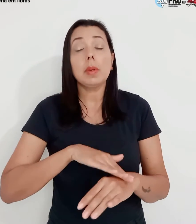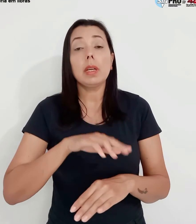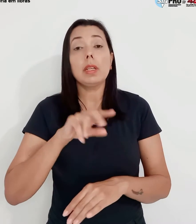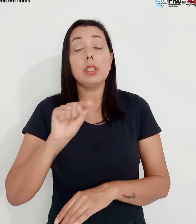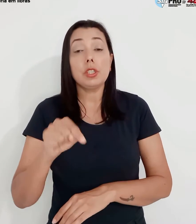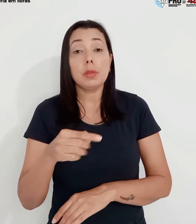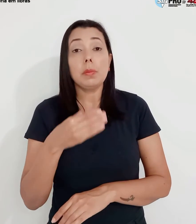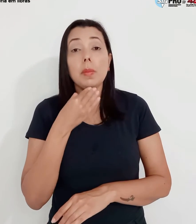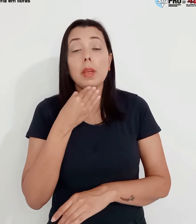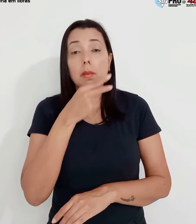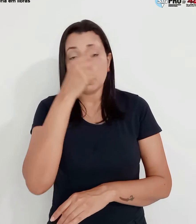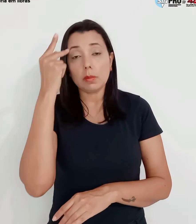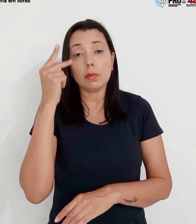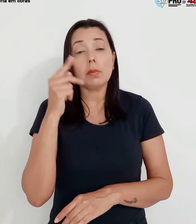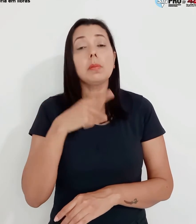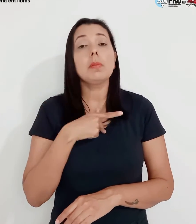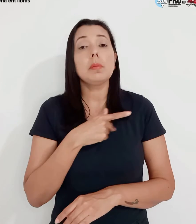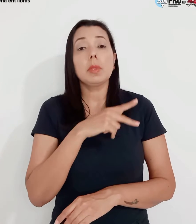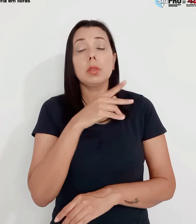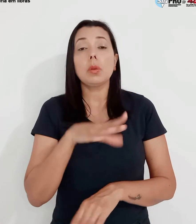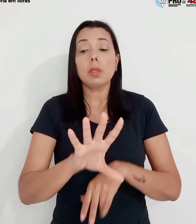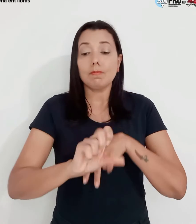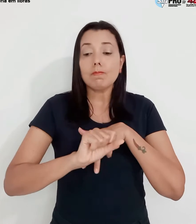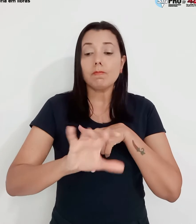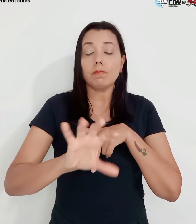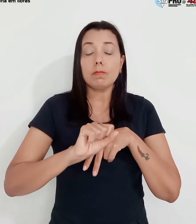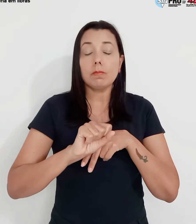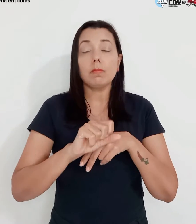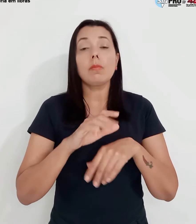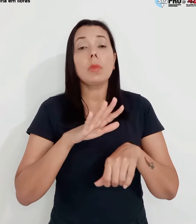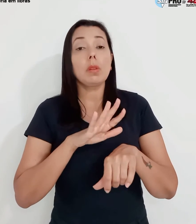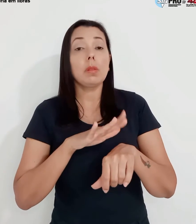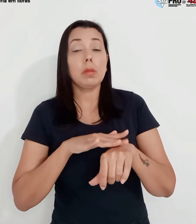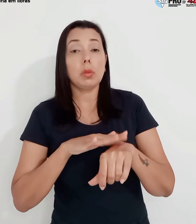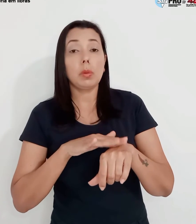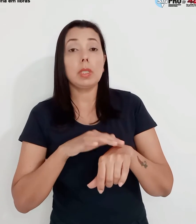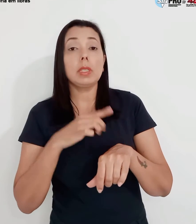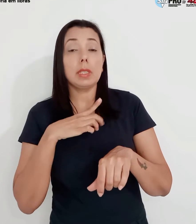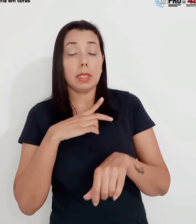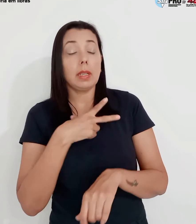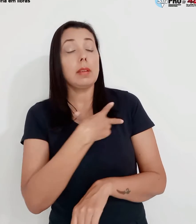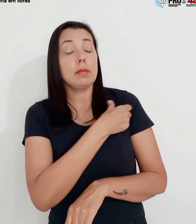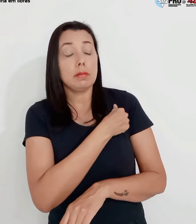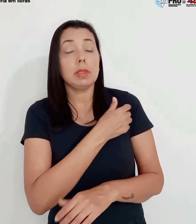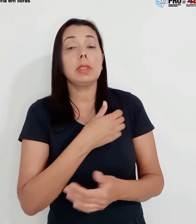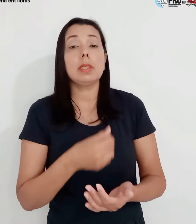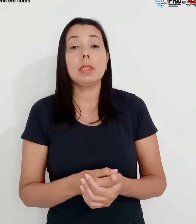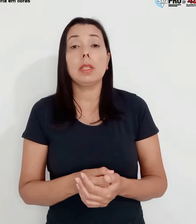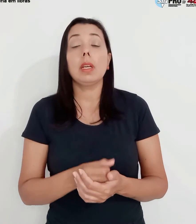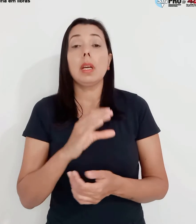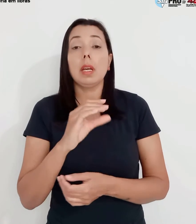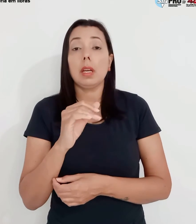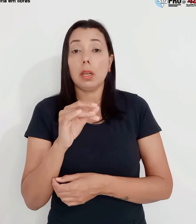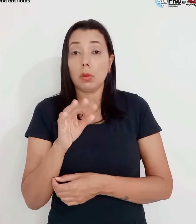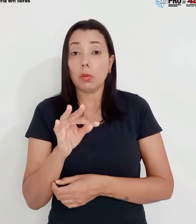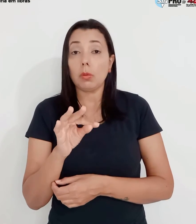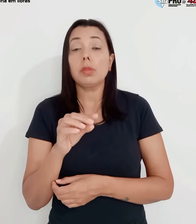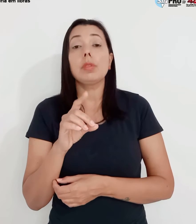meio milhão de pessoas infectadas por uma doença que tem vacina, a CUT-DF e as